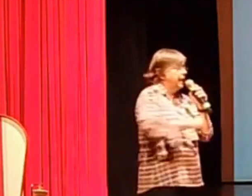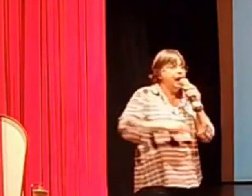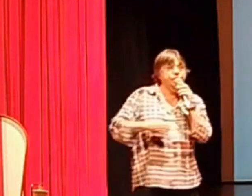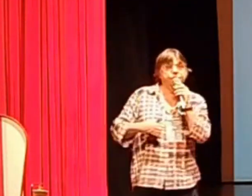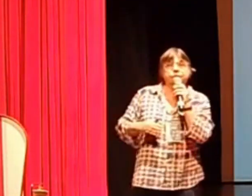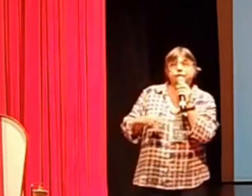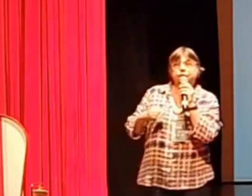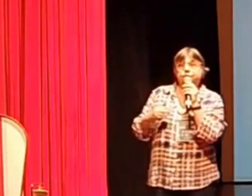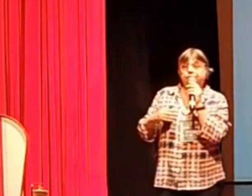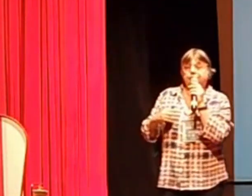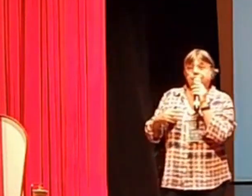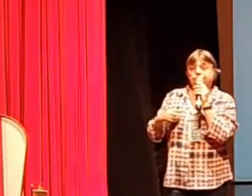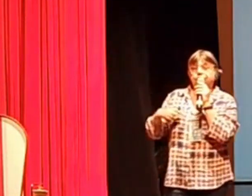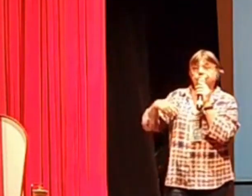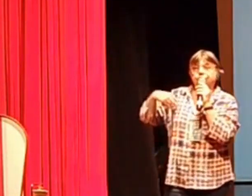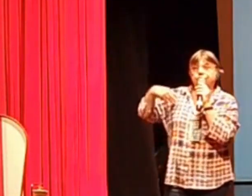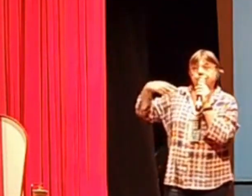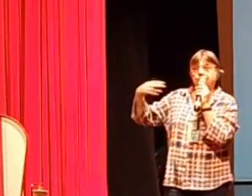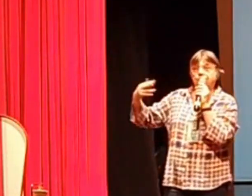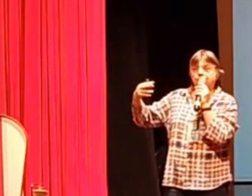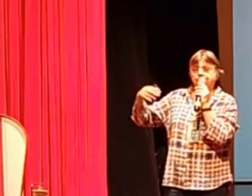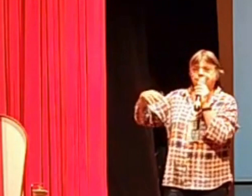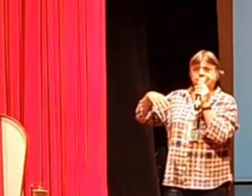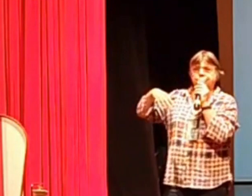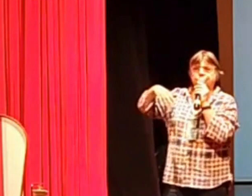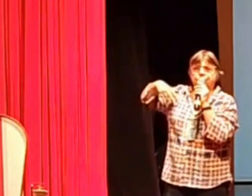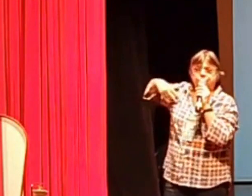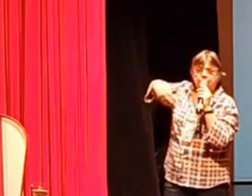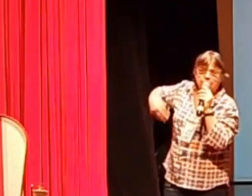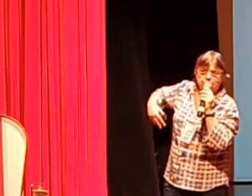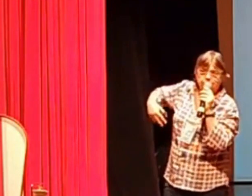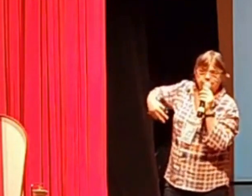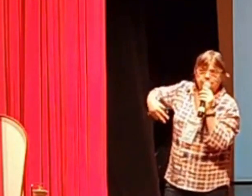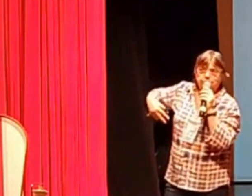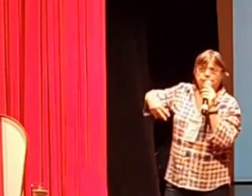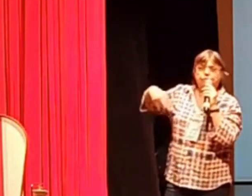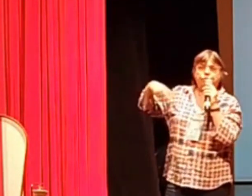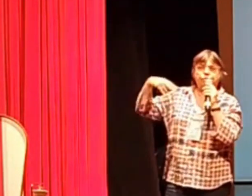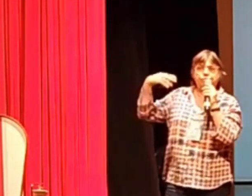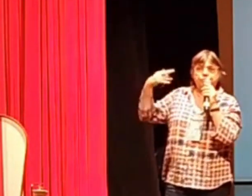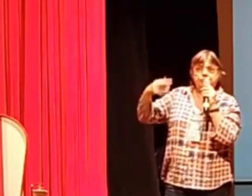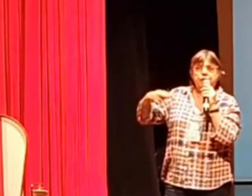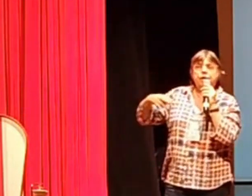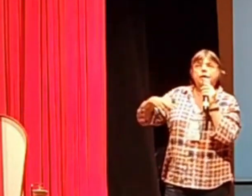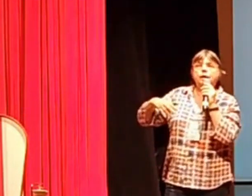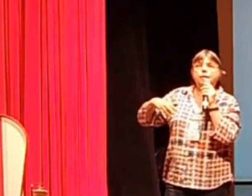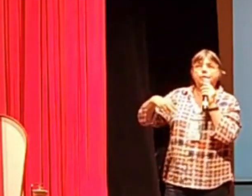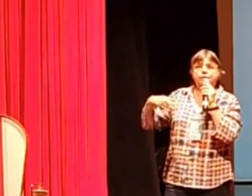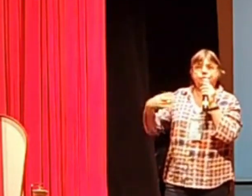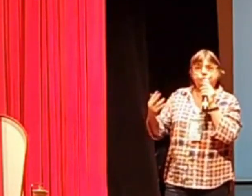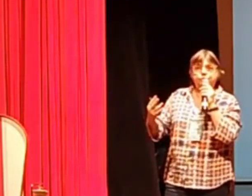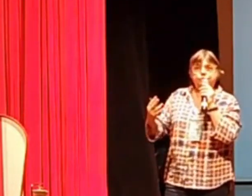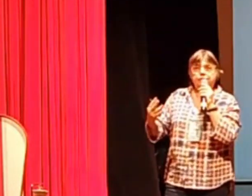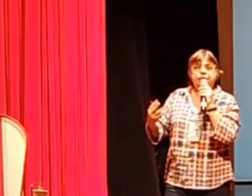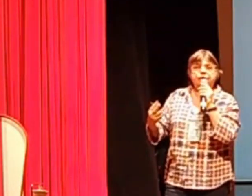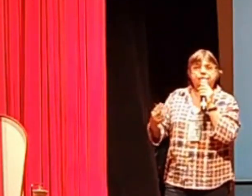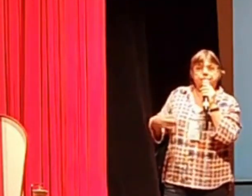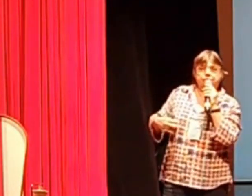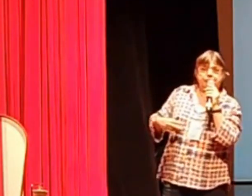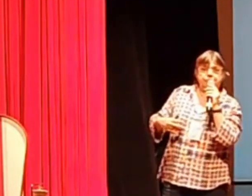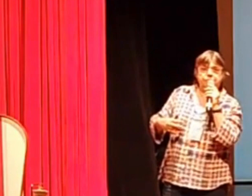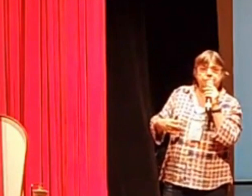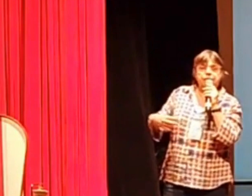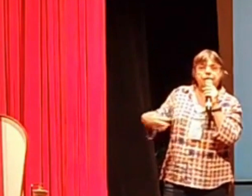esses sinais da descoberta, ou seja, botar um ombro mais alto que o outro quando tem uma corcunda, né, quando a cintura